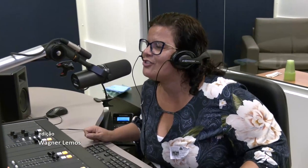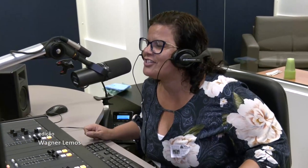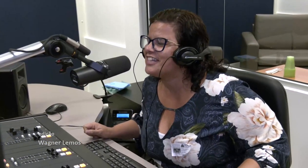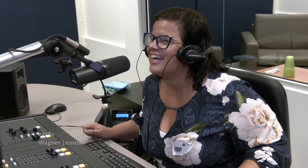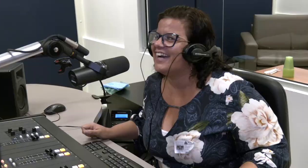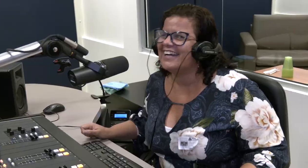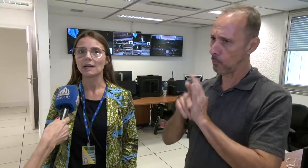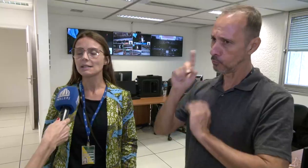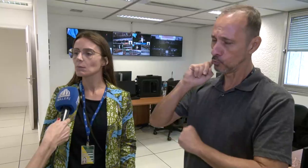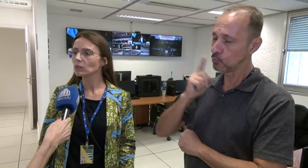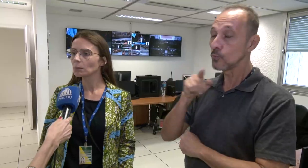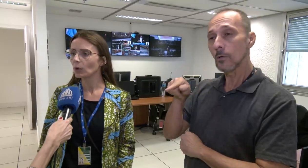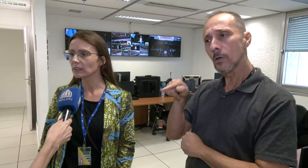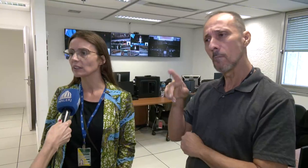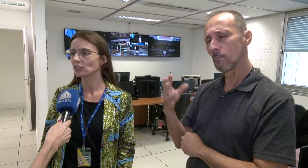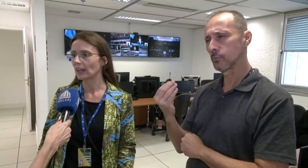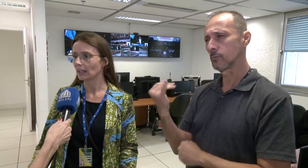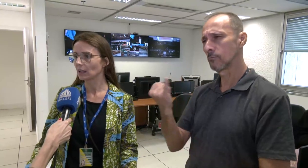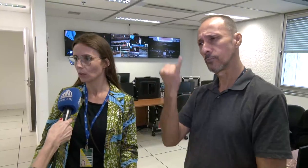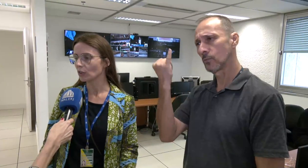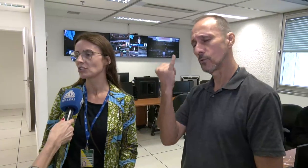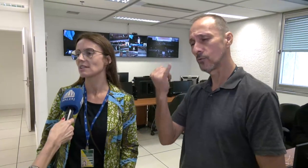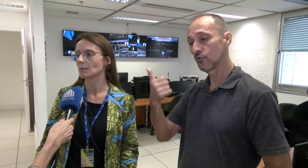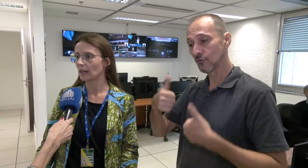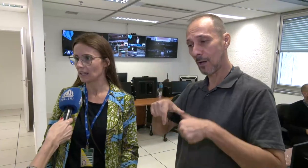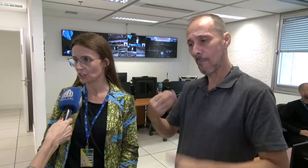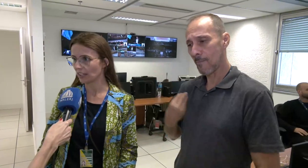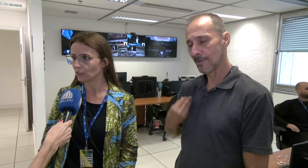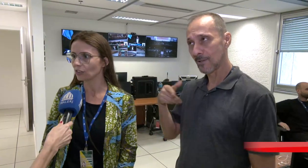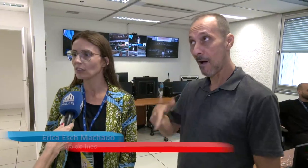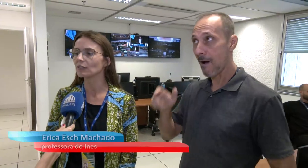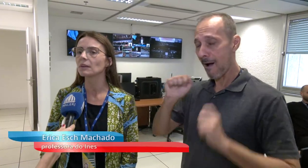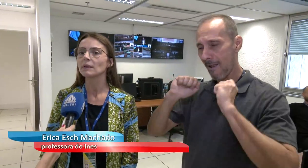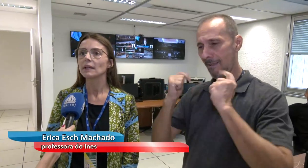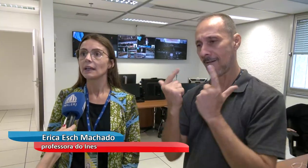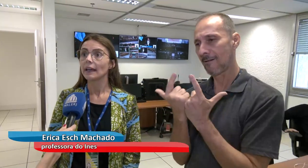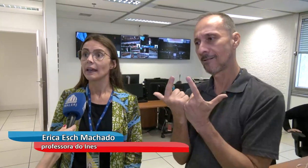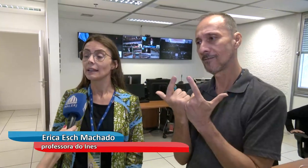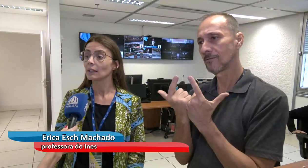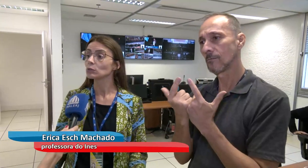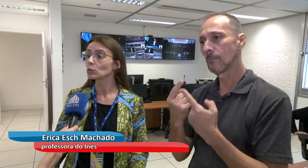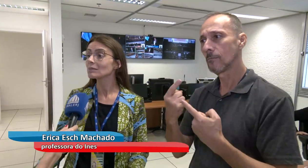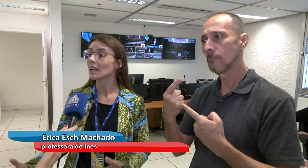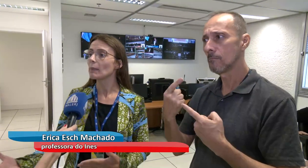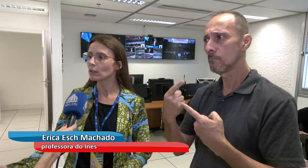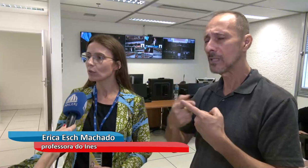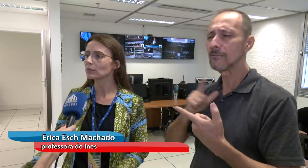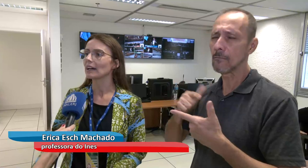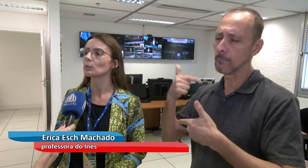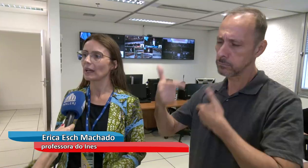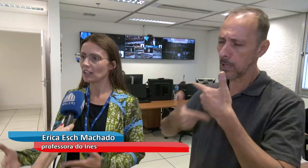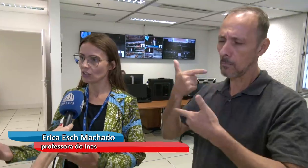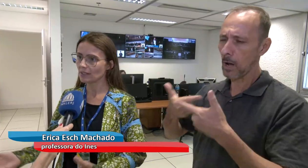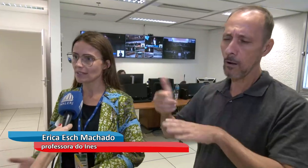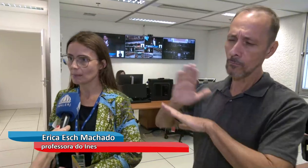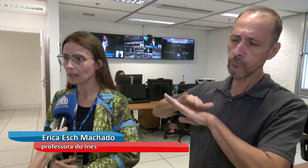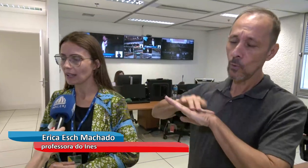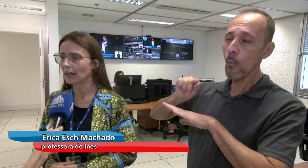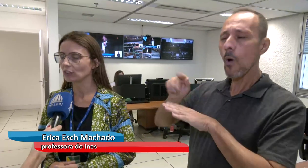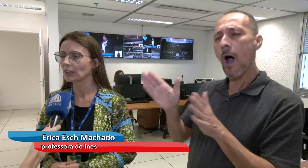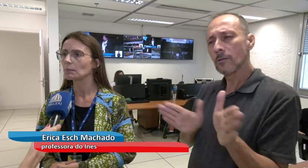Rádio Alerj. Para eles é muito importante estar aqui hoje na Assembleia Legislativa, que tem todo um trabalho voltado para a